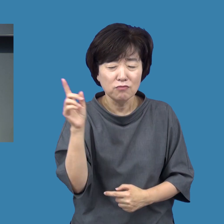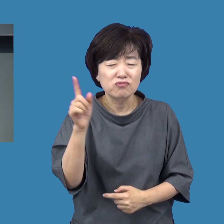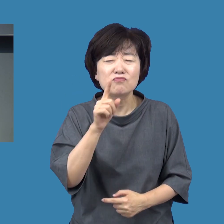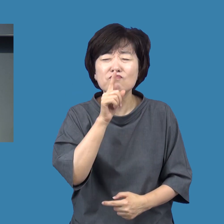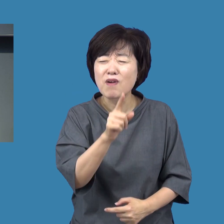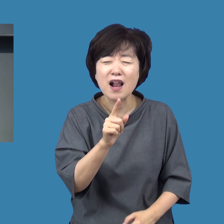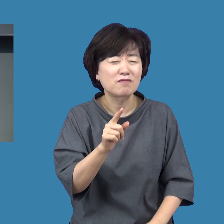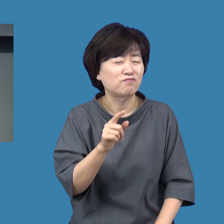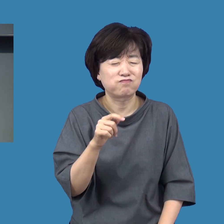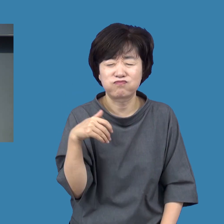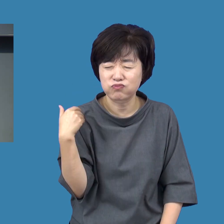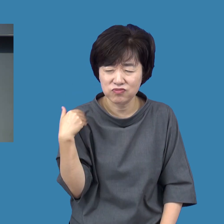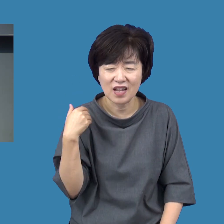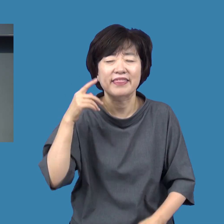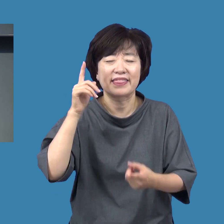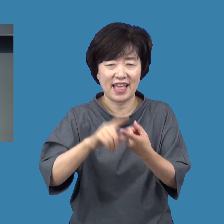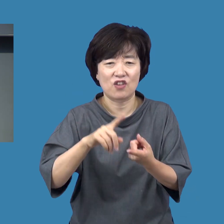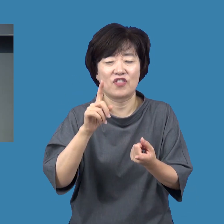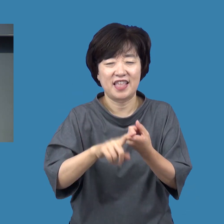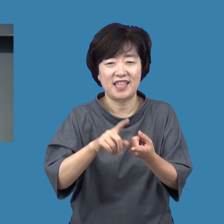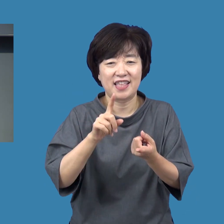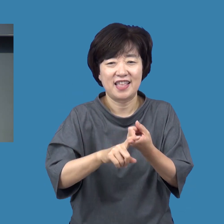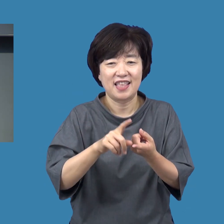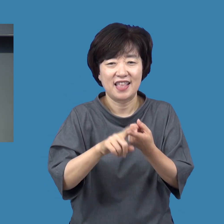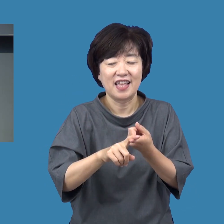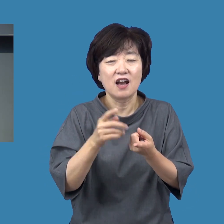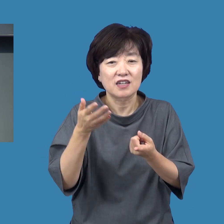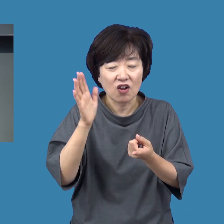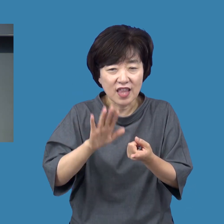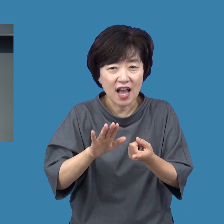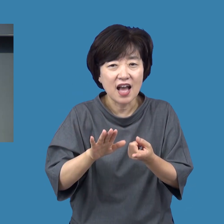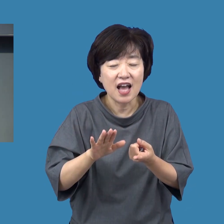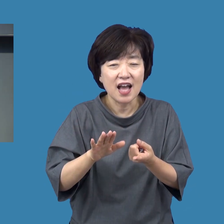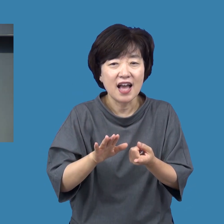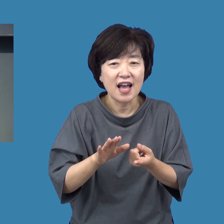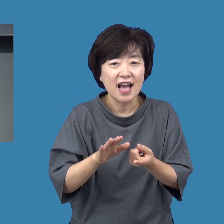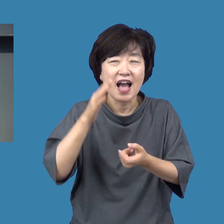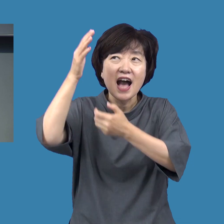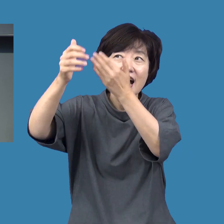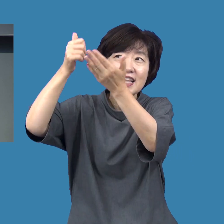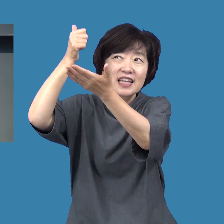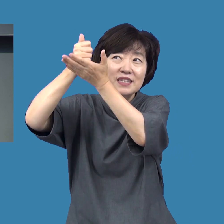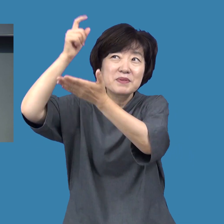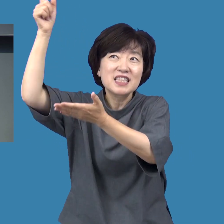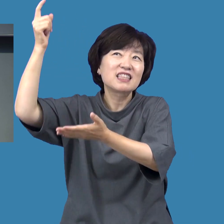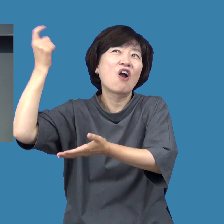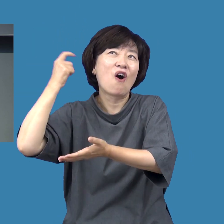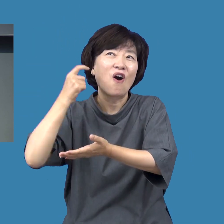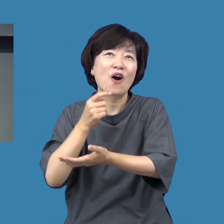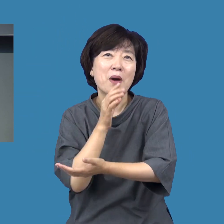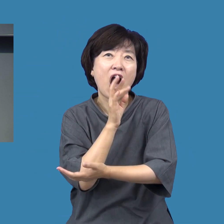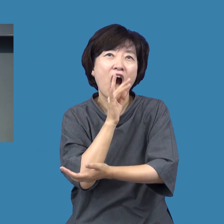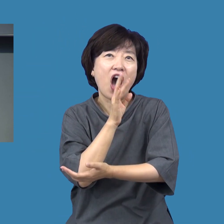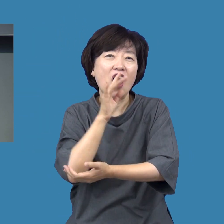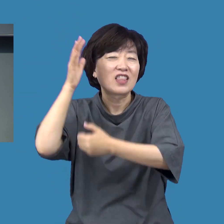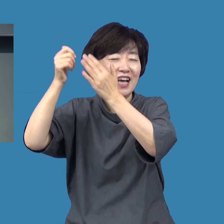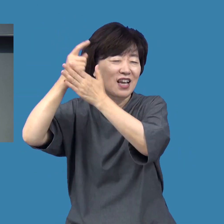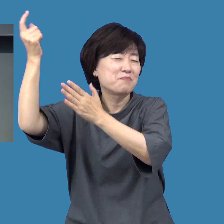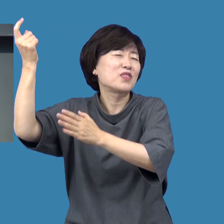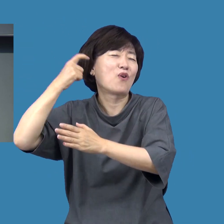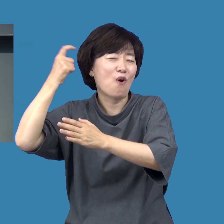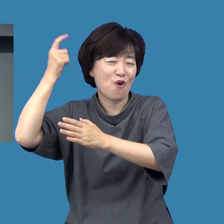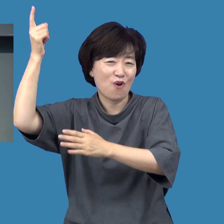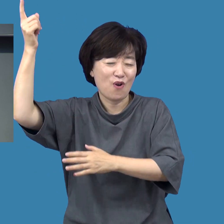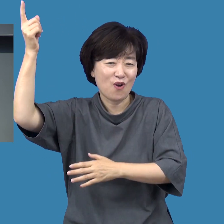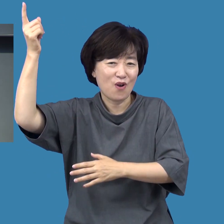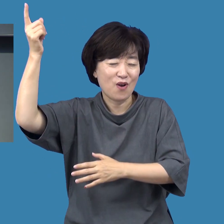것입니다. 당연한 것이에요. 그럼에도 불구하고 하나님이 들으신다는 거야. 하나님이 들으신다는 거야.